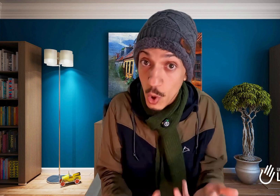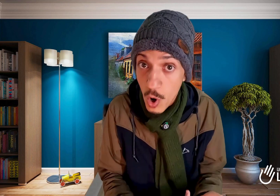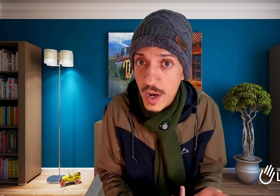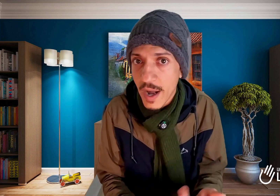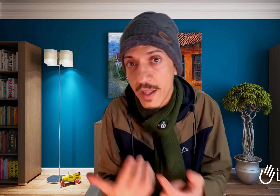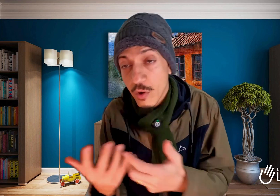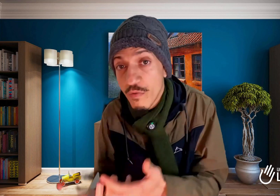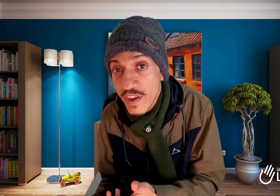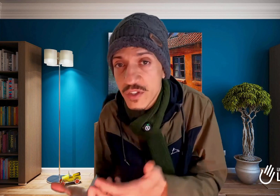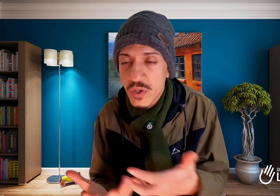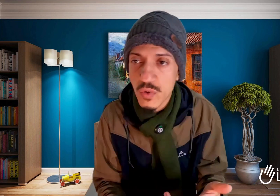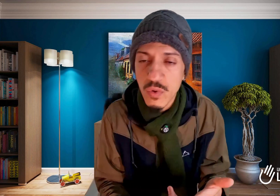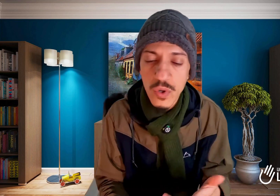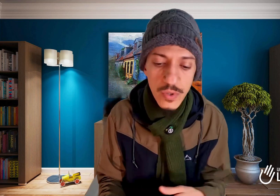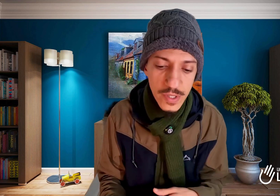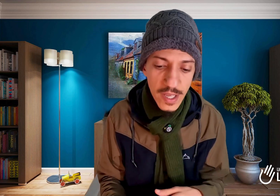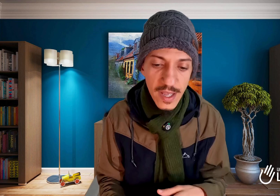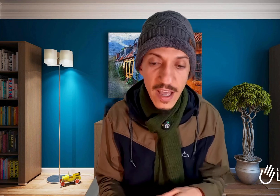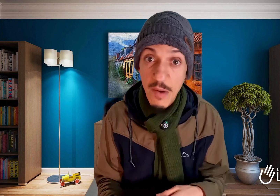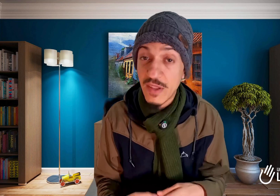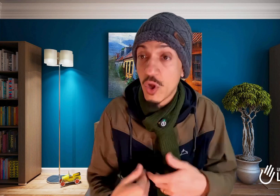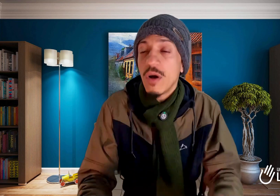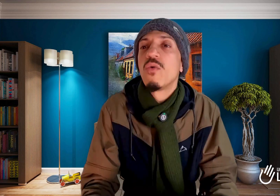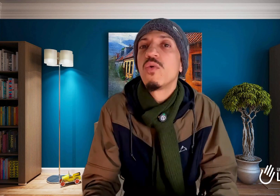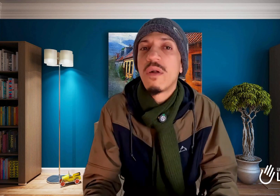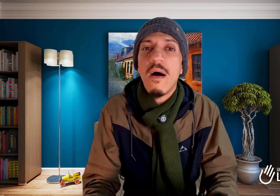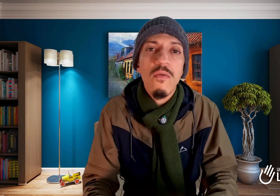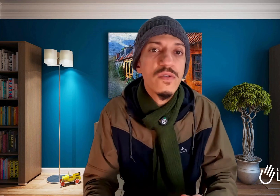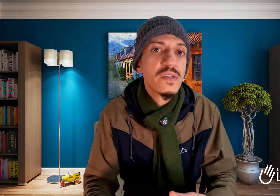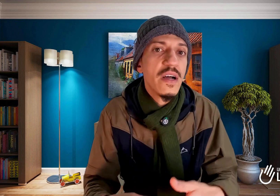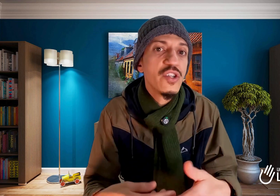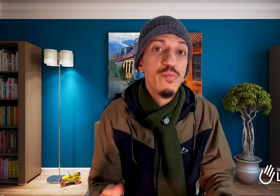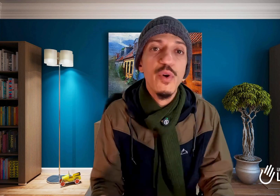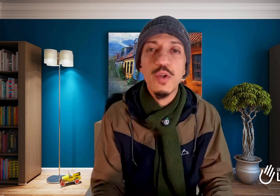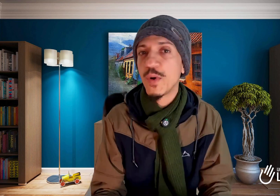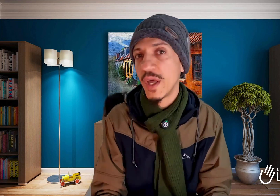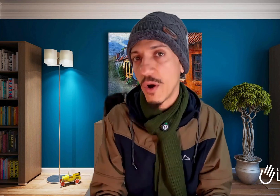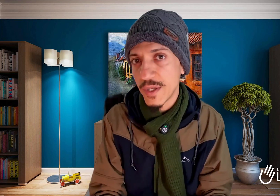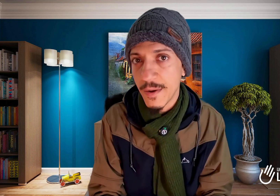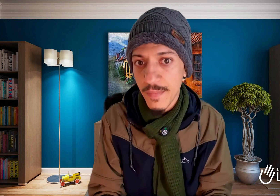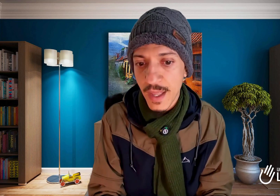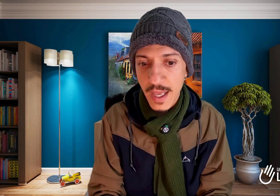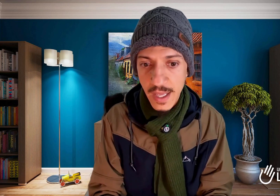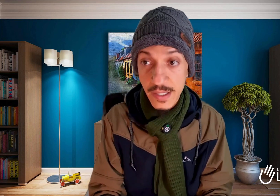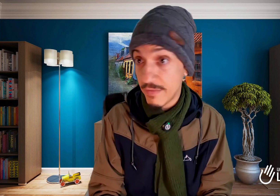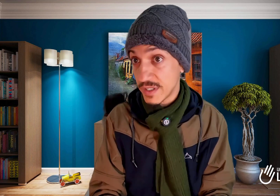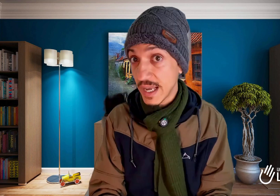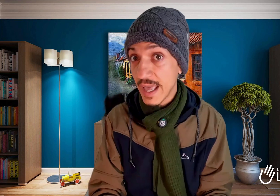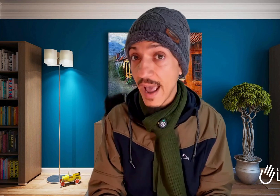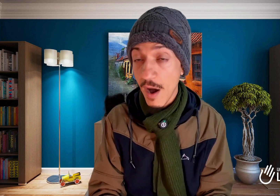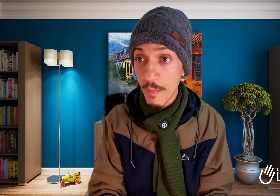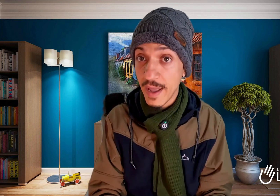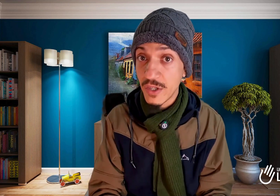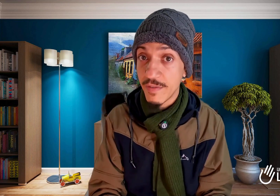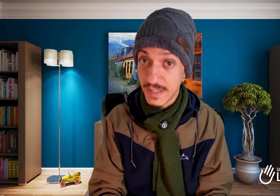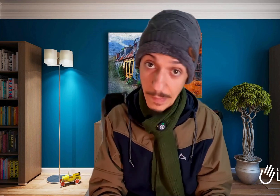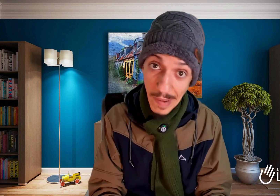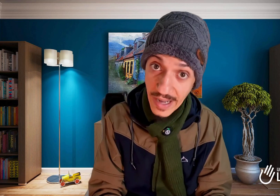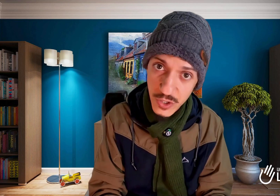troca entre ouvintes e surdos. É uma troca cultural constante, muito poderosa. E se você quer realmente fazer parte de